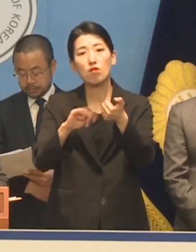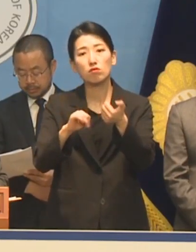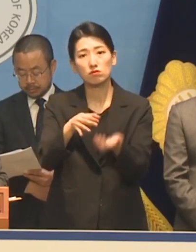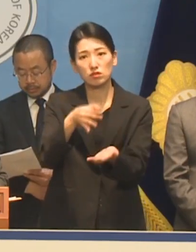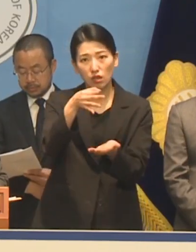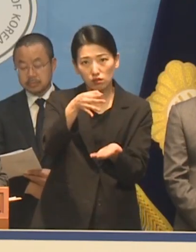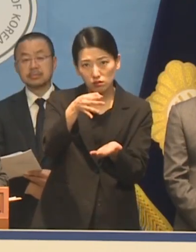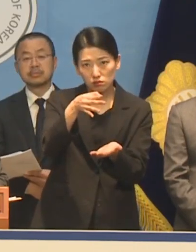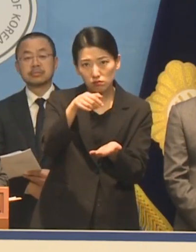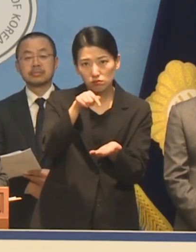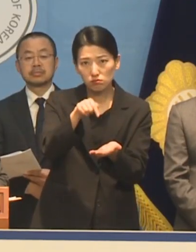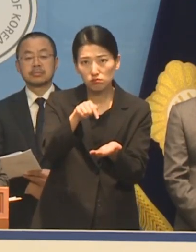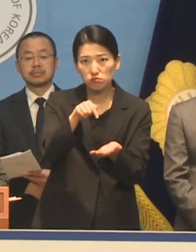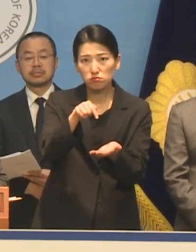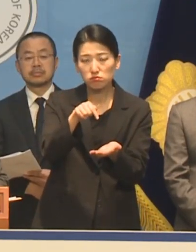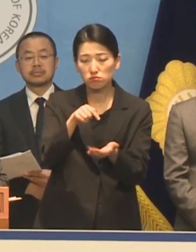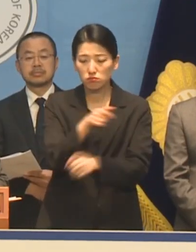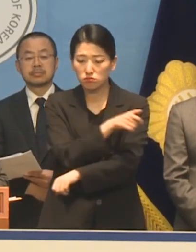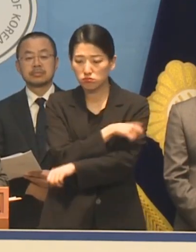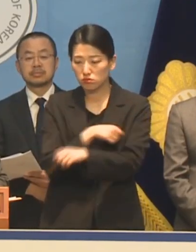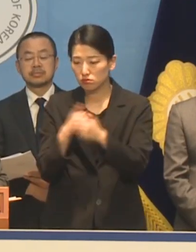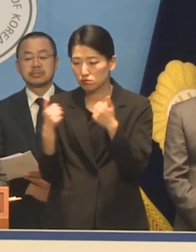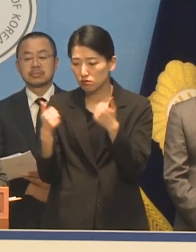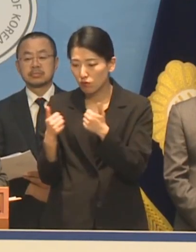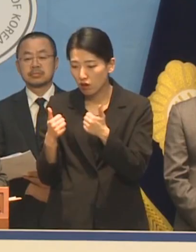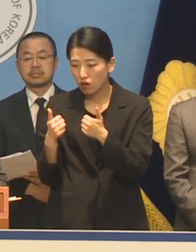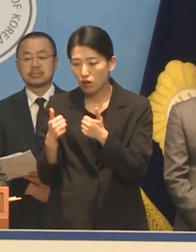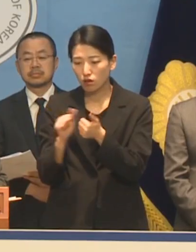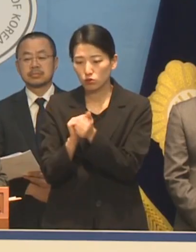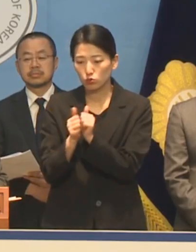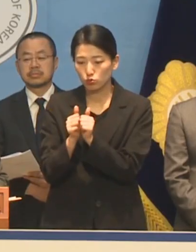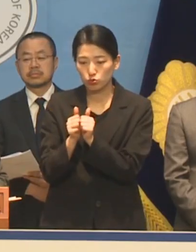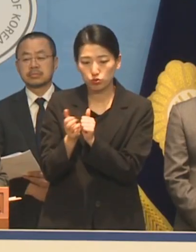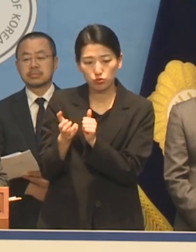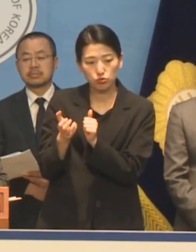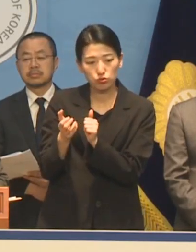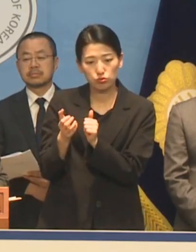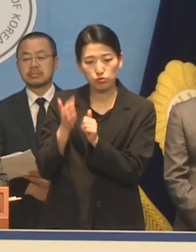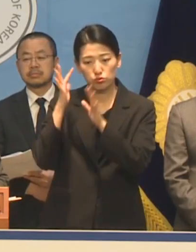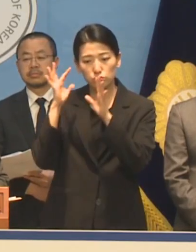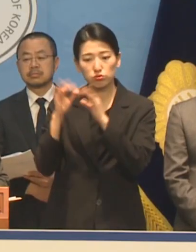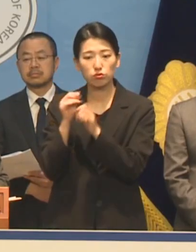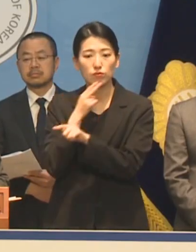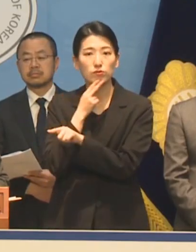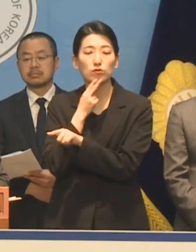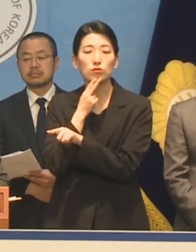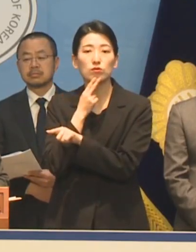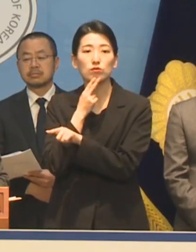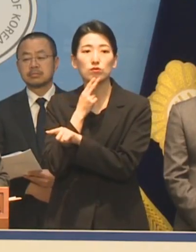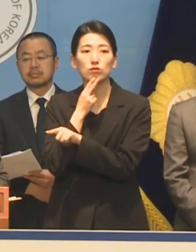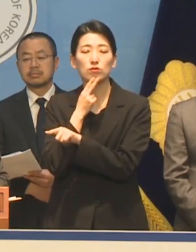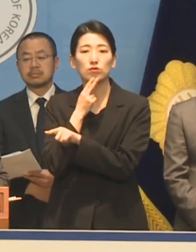자금을 전혀 어떤 이사회라든지 주주의 동의를 받지도 않고